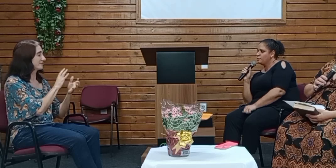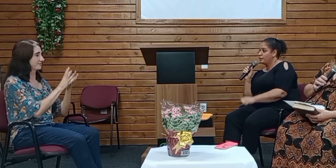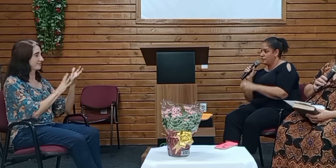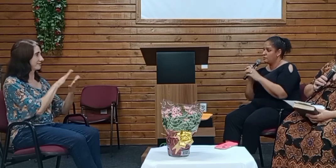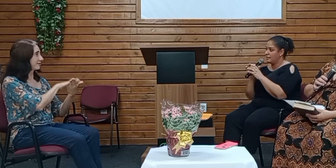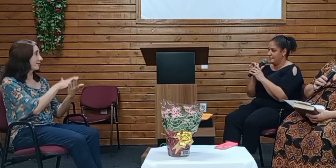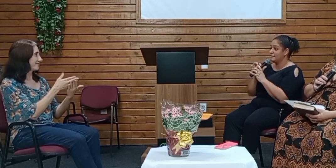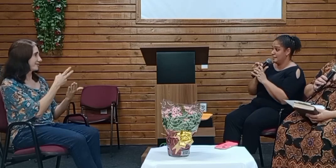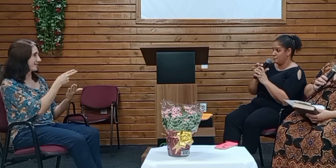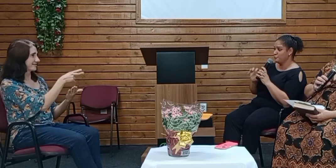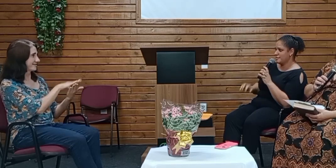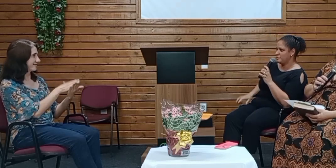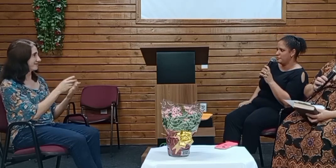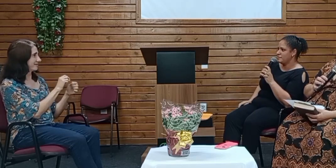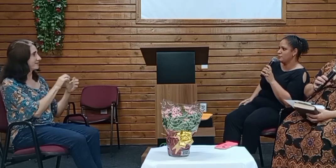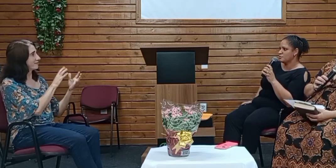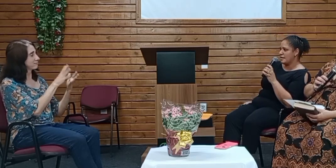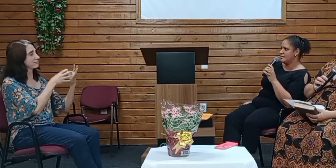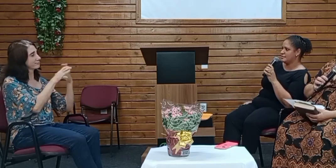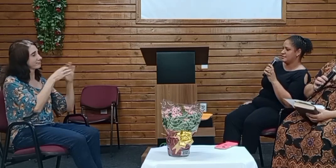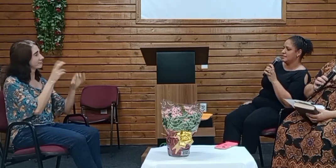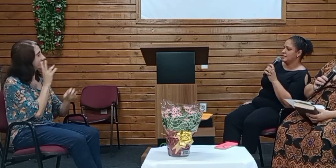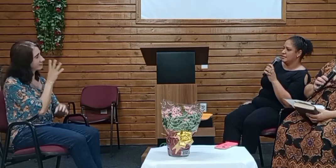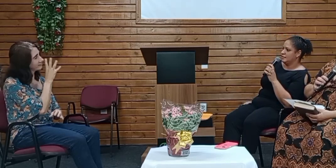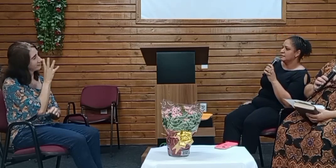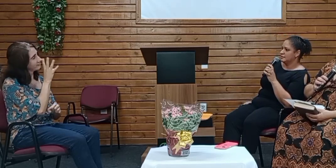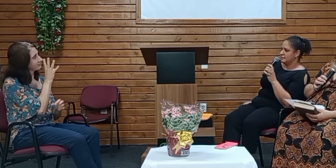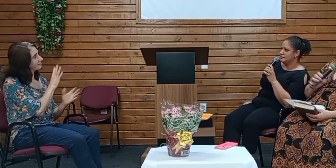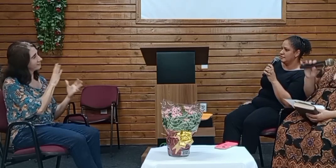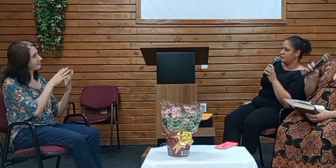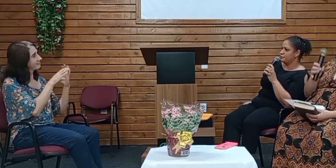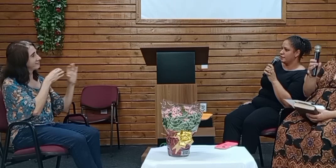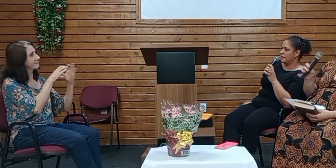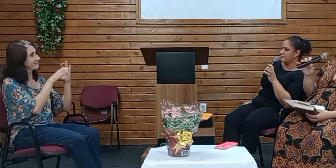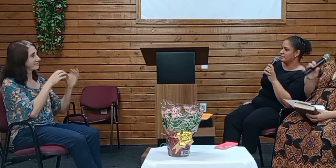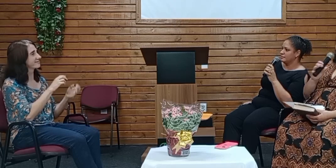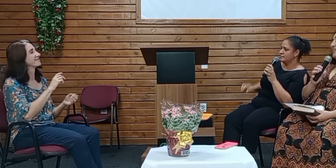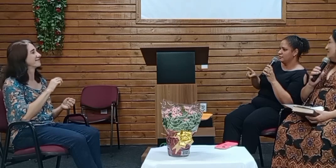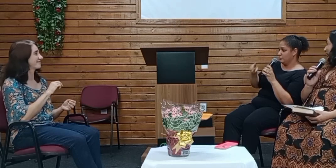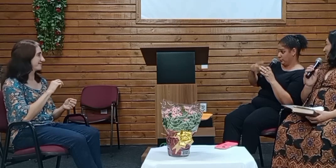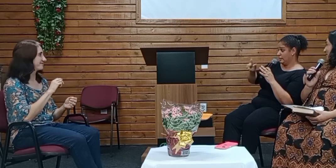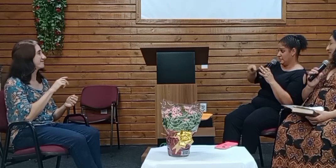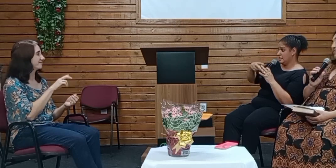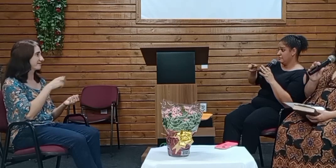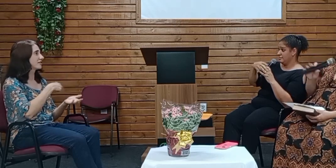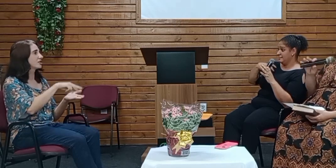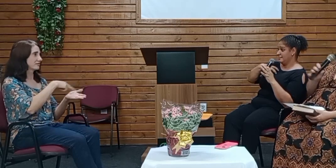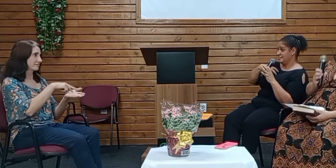traduzindo um pouquinho a letra da música para mim nos bailes. E eu ficava... E dançava?